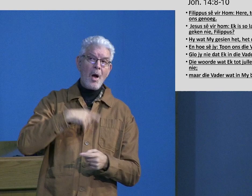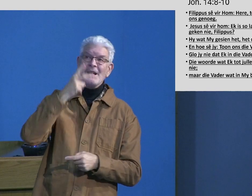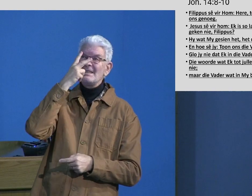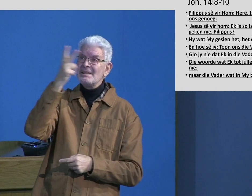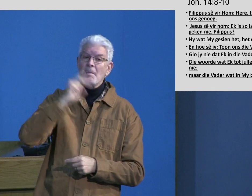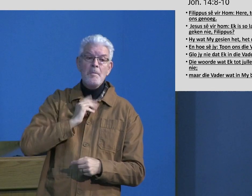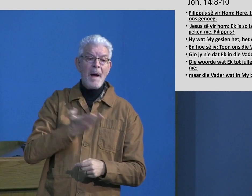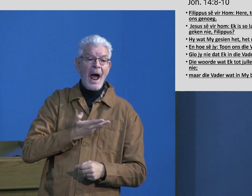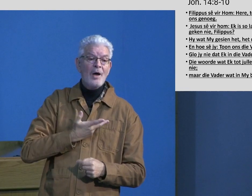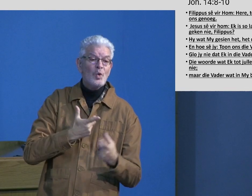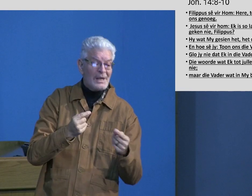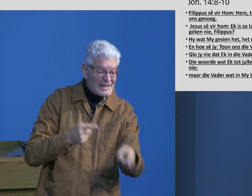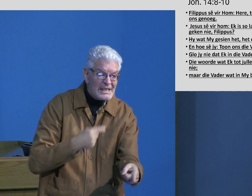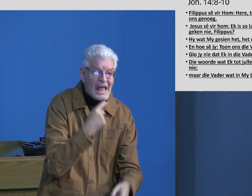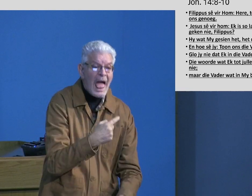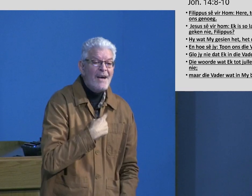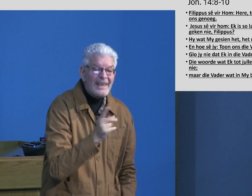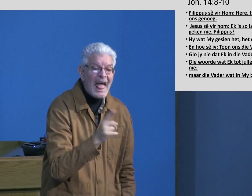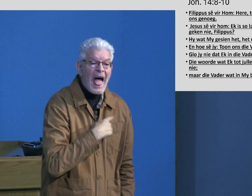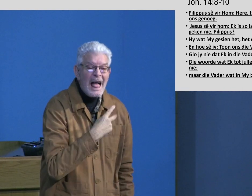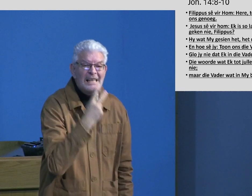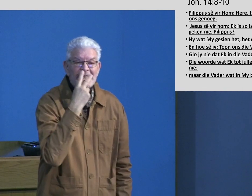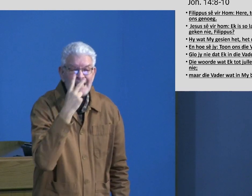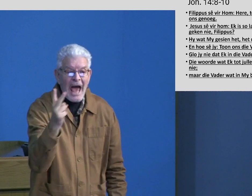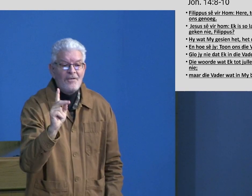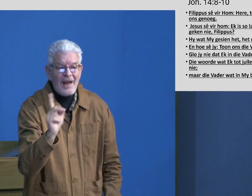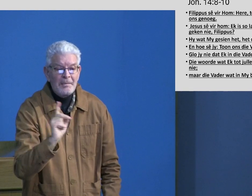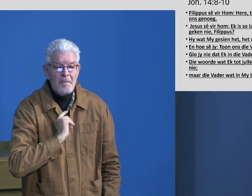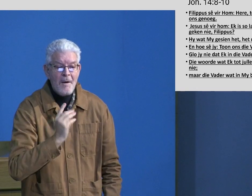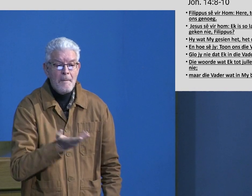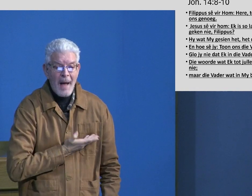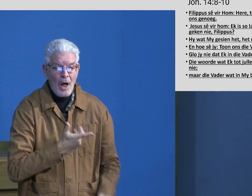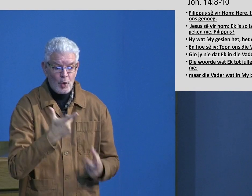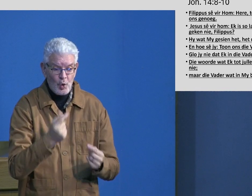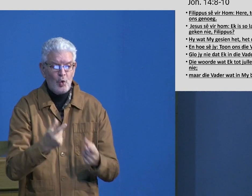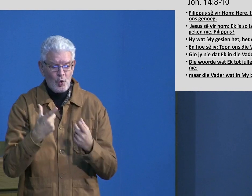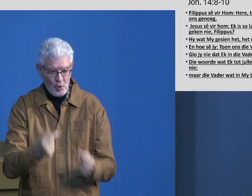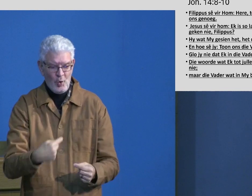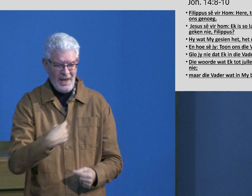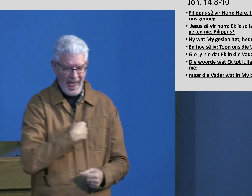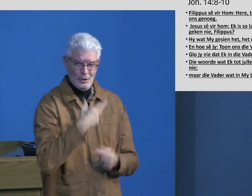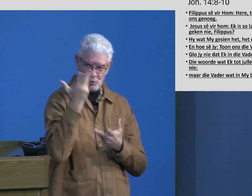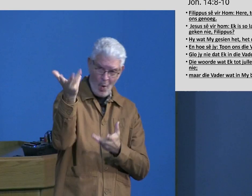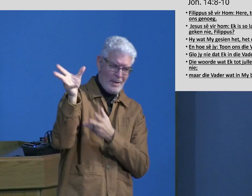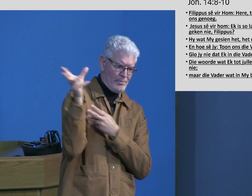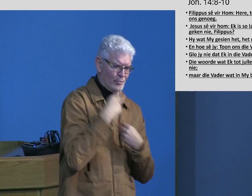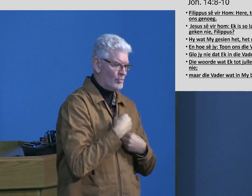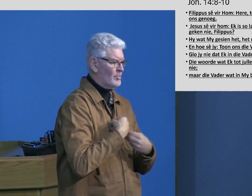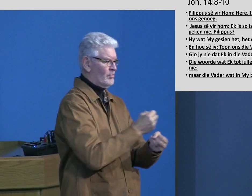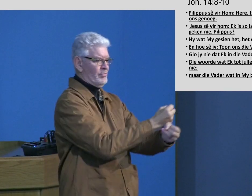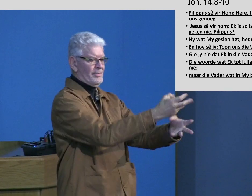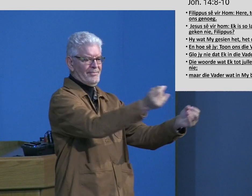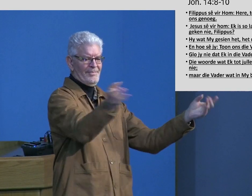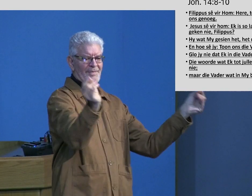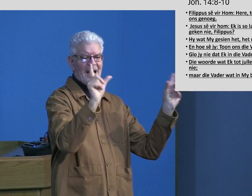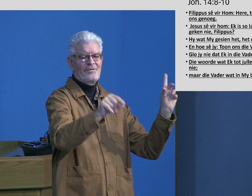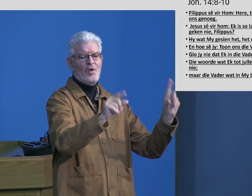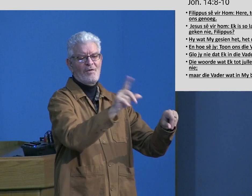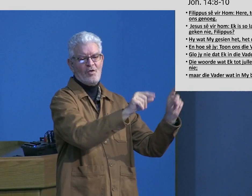nie. Dit wat my pa vir my sê om te doen. En dit wat my pa doen, doen ek en ek